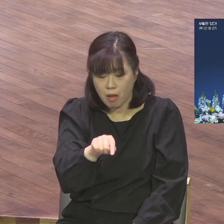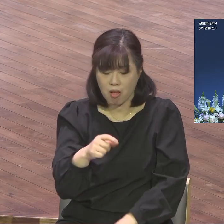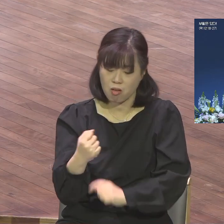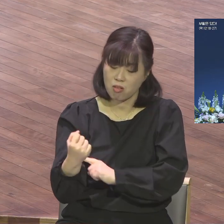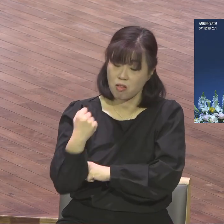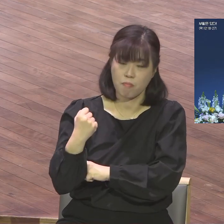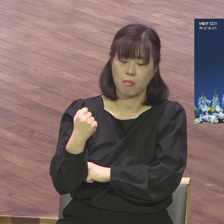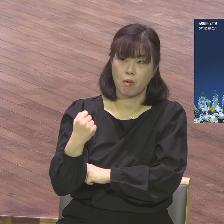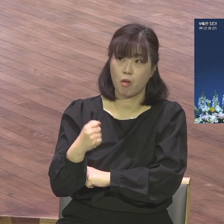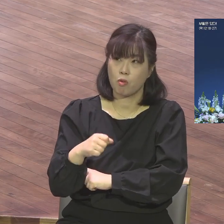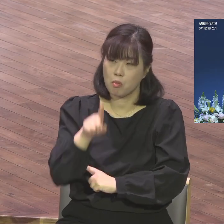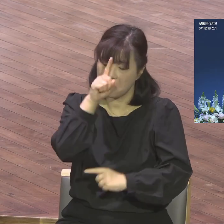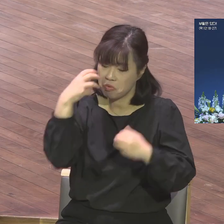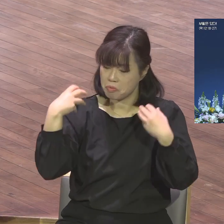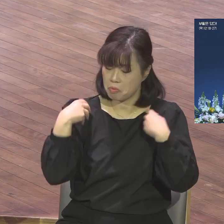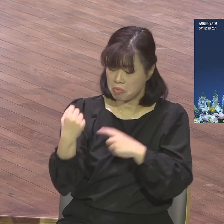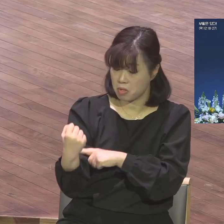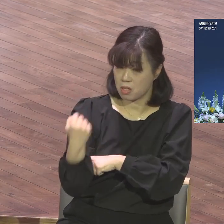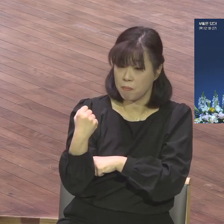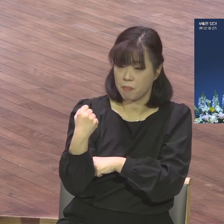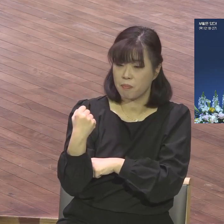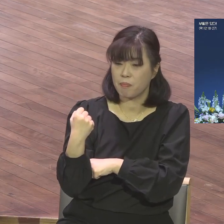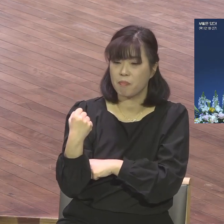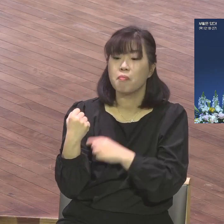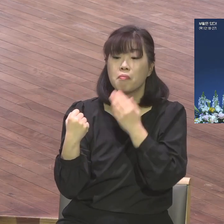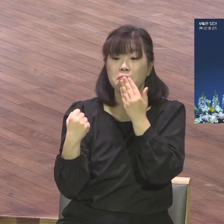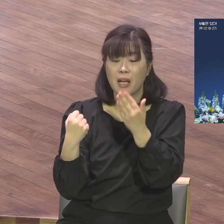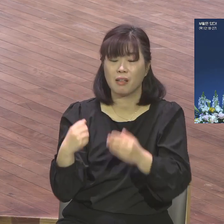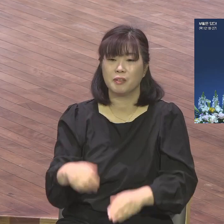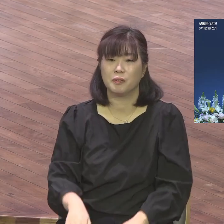저 설교가 오랫동안 나갔다 그래요. 굉장히